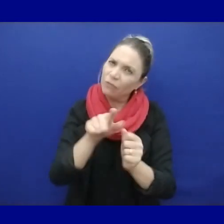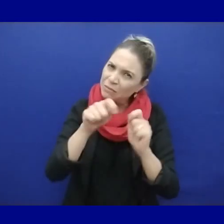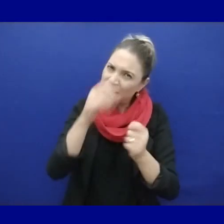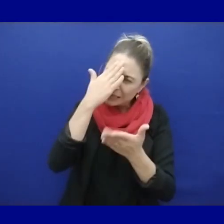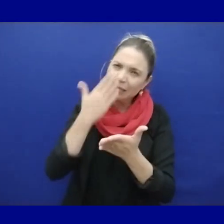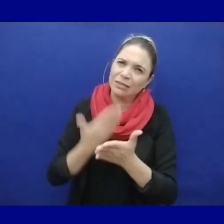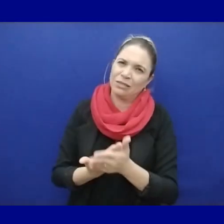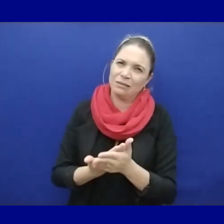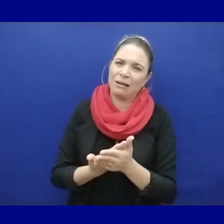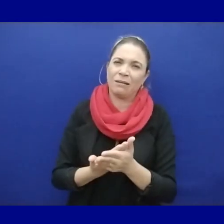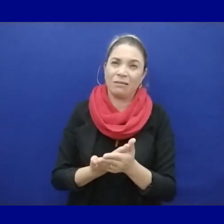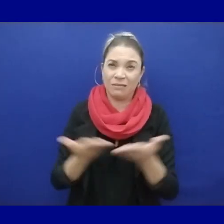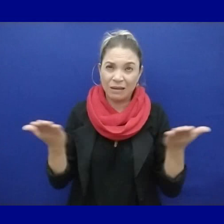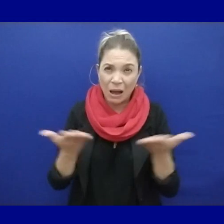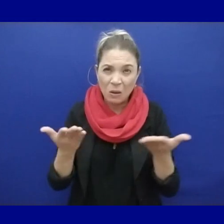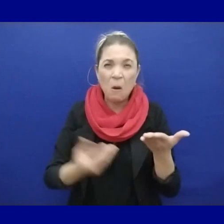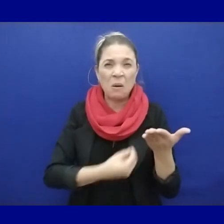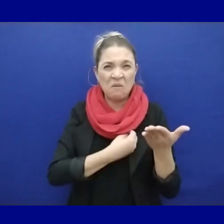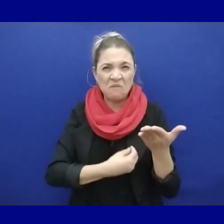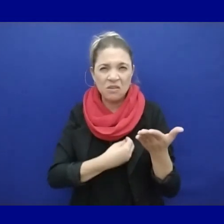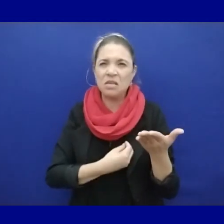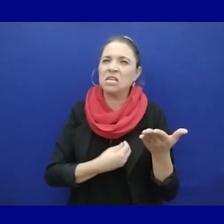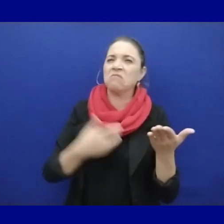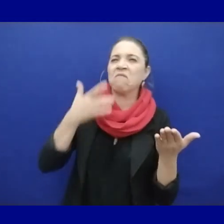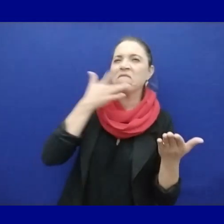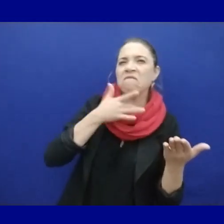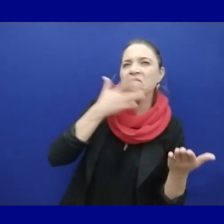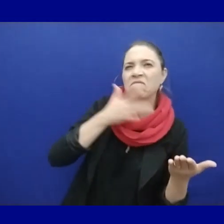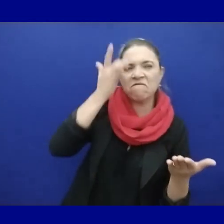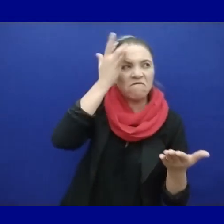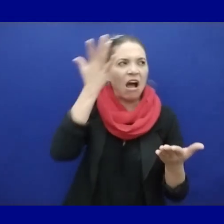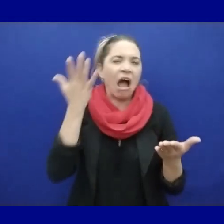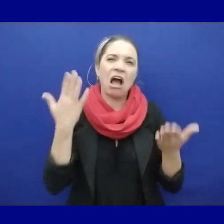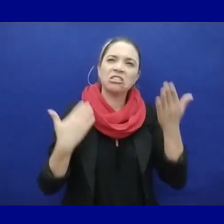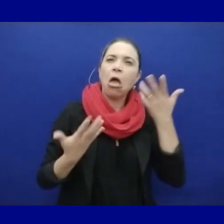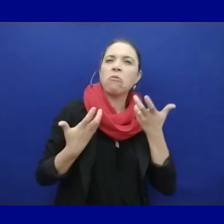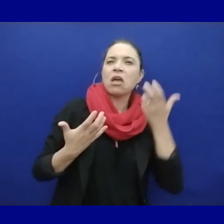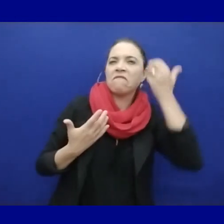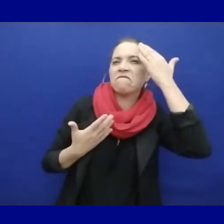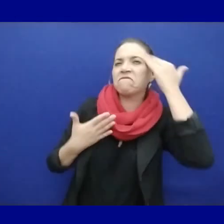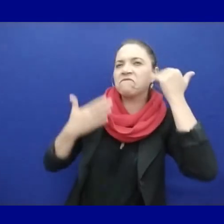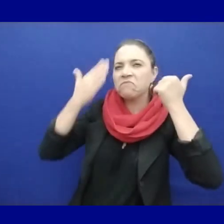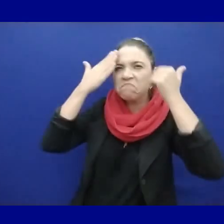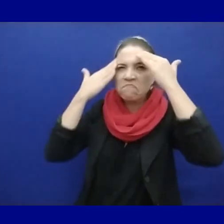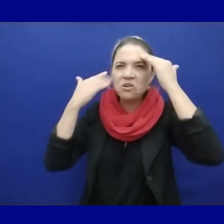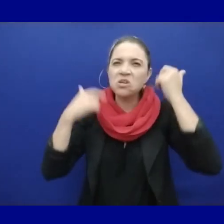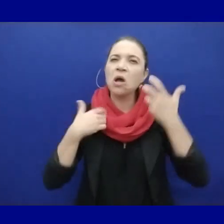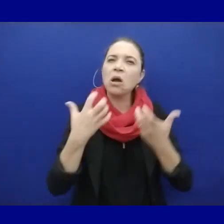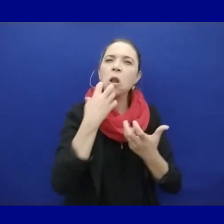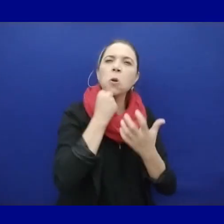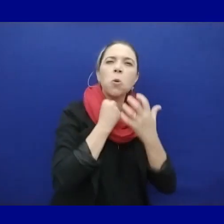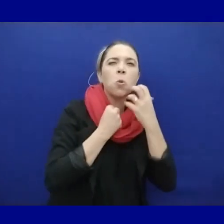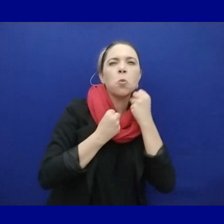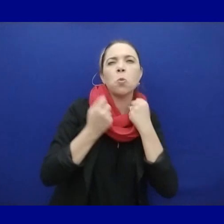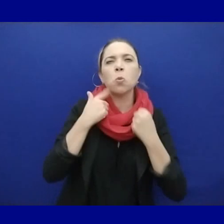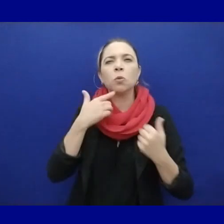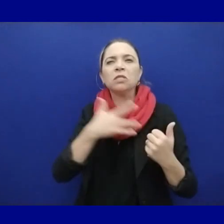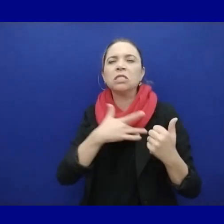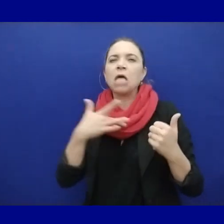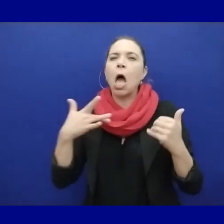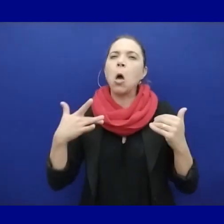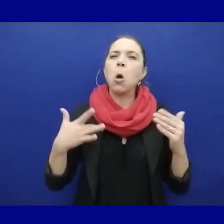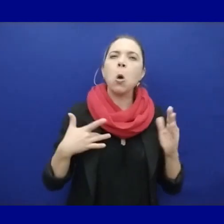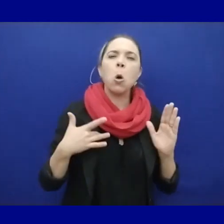Nessa vida, ter conforto, ter fama, ter lucro, ter